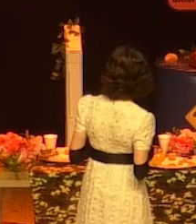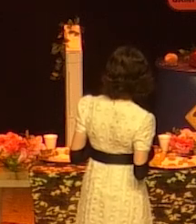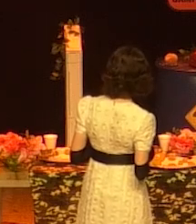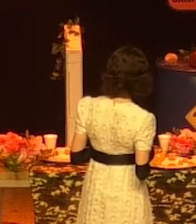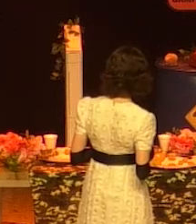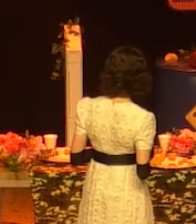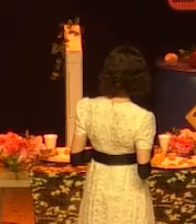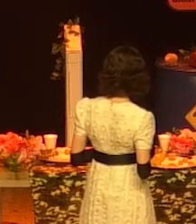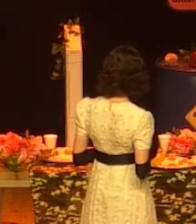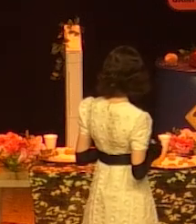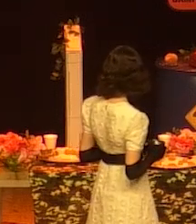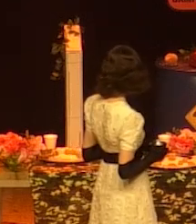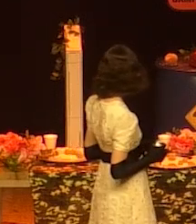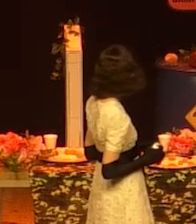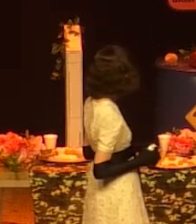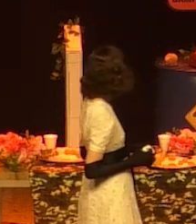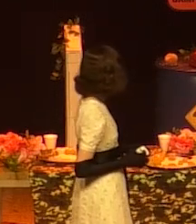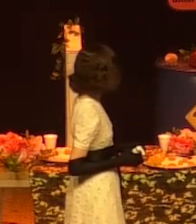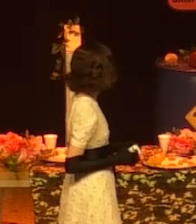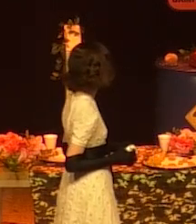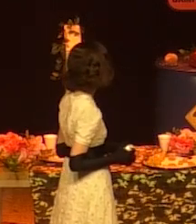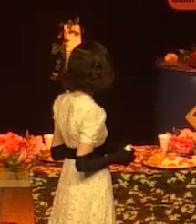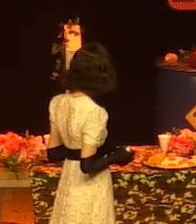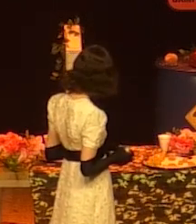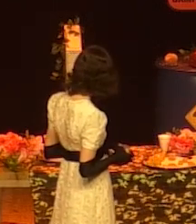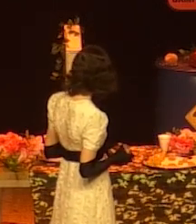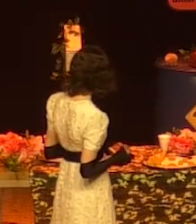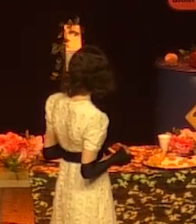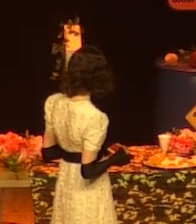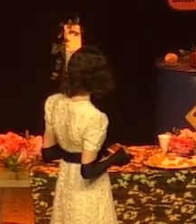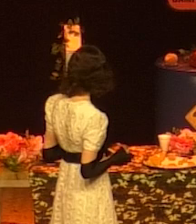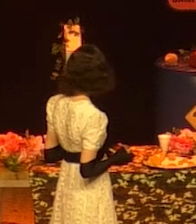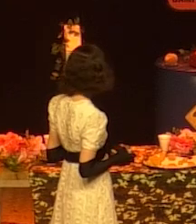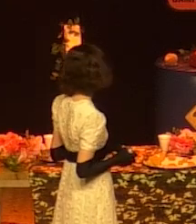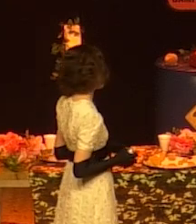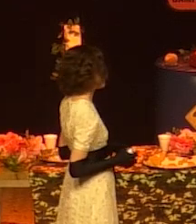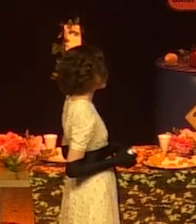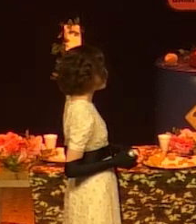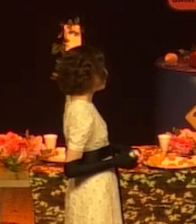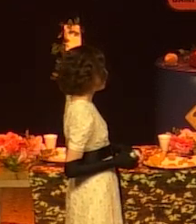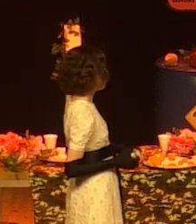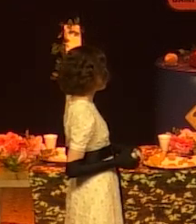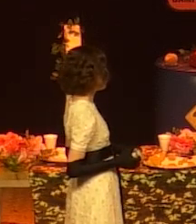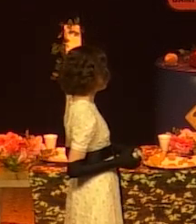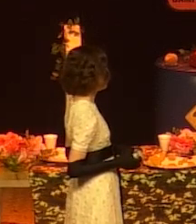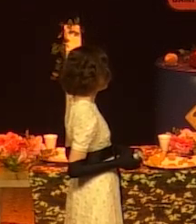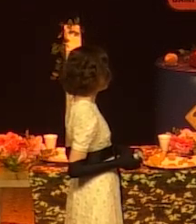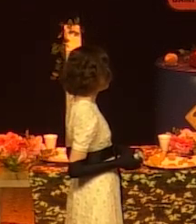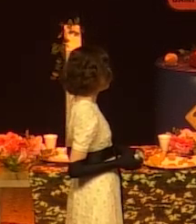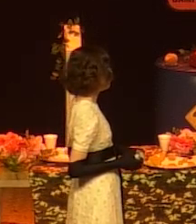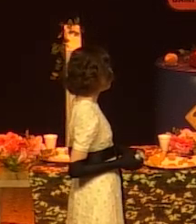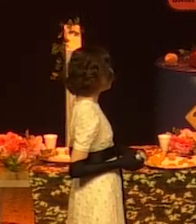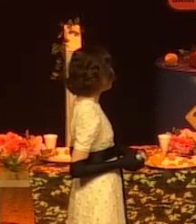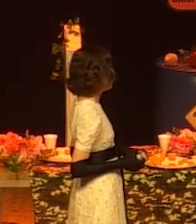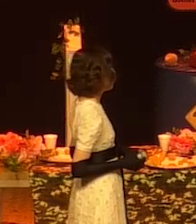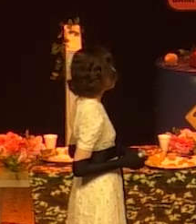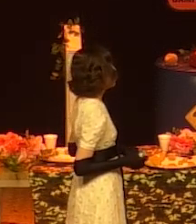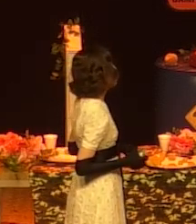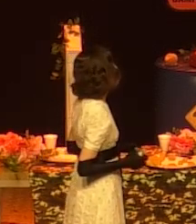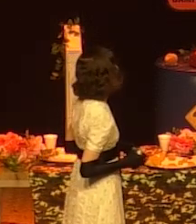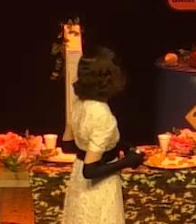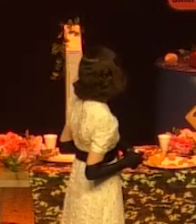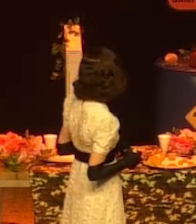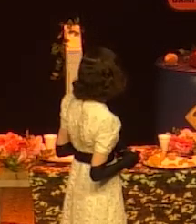Poderíamos colocá-lo na sala de jantar. Ao lado de qualquer coisa que esteja lá. não vamos convencer.